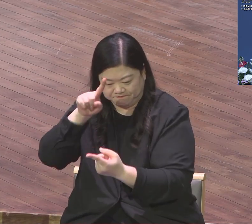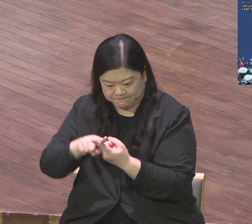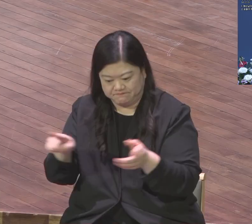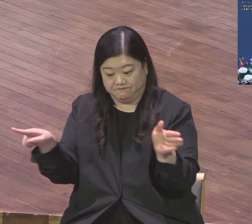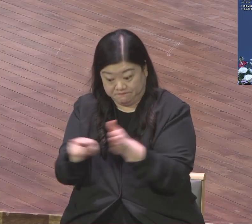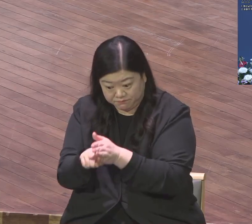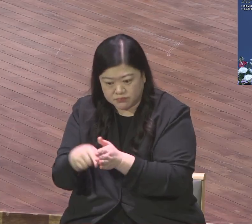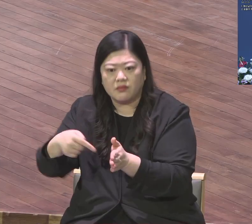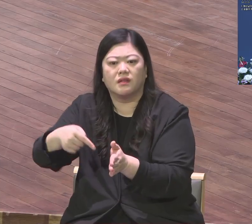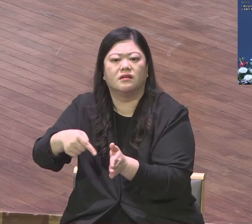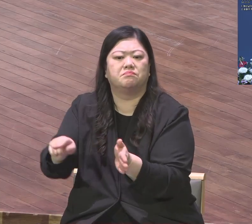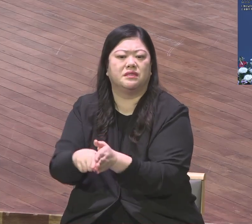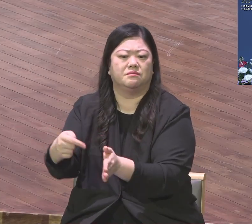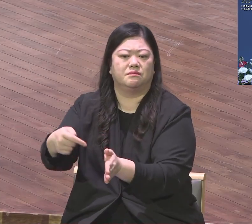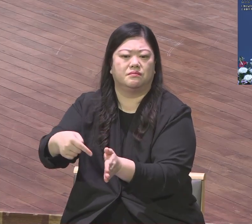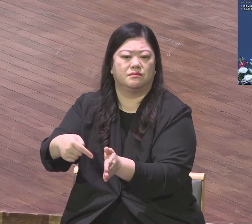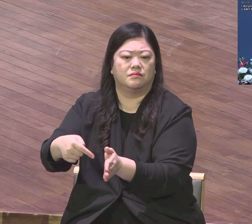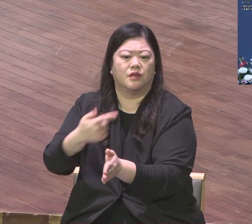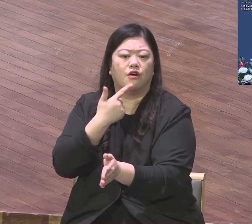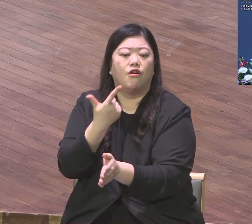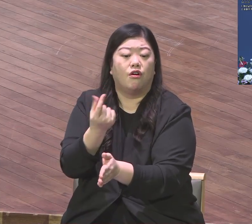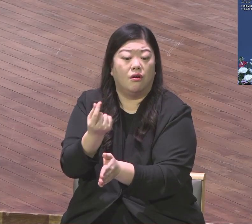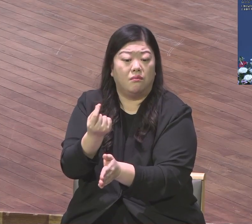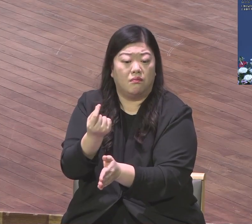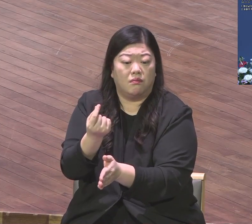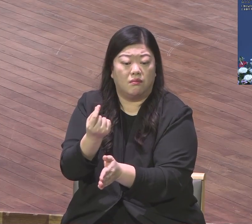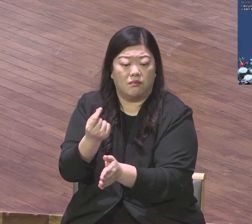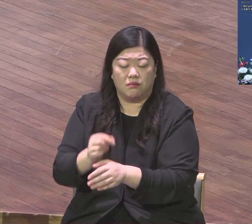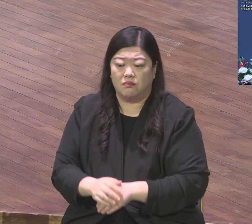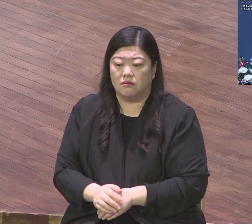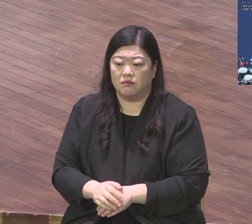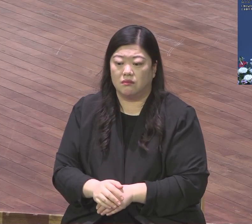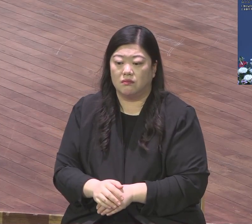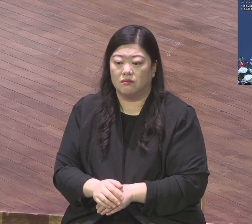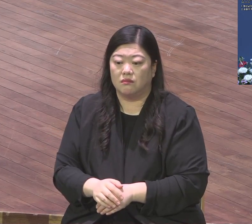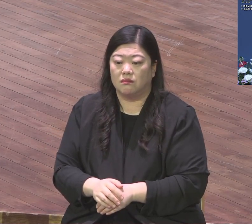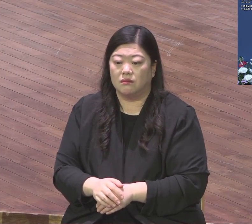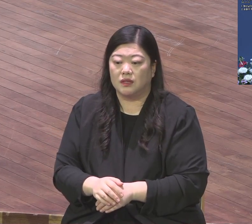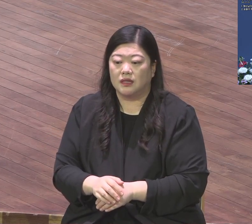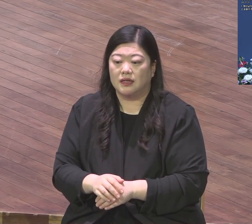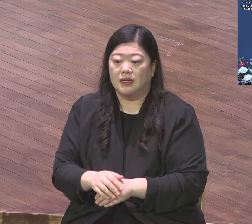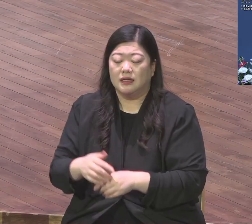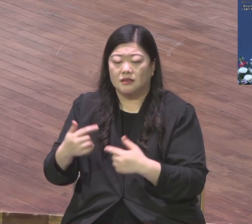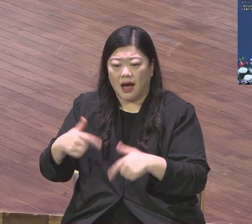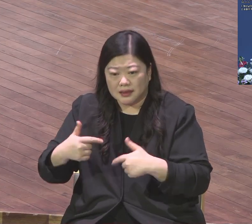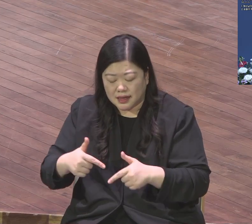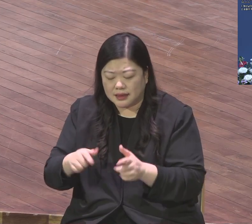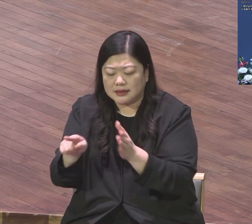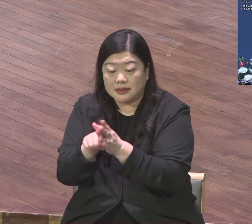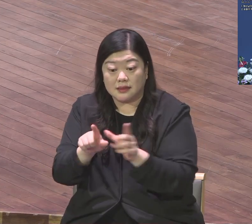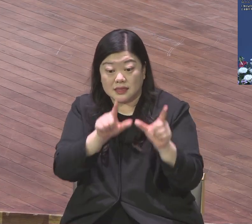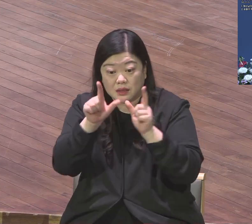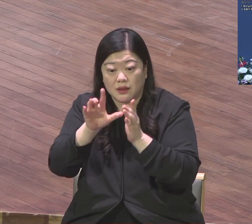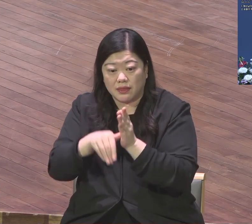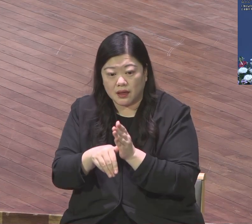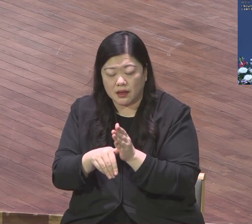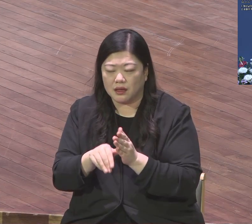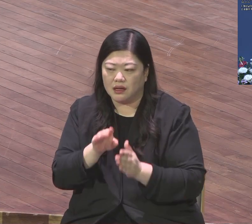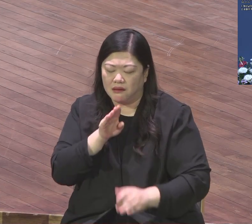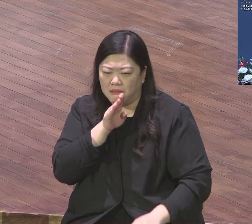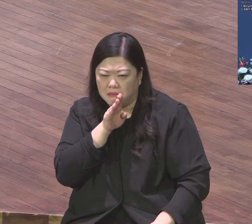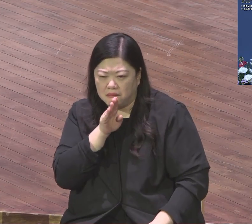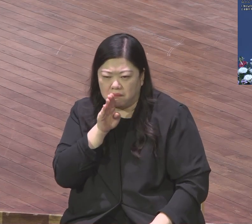결과예요. 다른 핑계에 변명하면 아무 소용없어요. 그 발전 없습니다. 그렇구나. 내가 말씀에 대해서